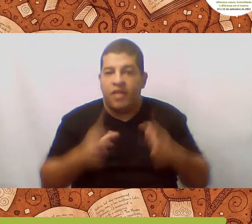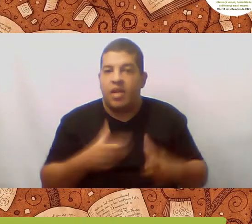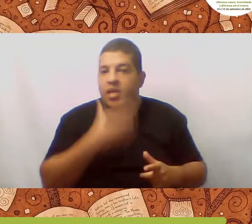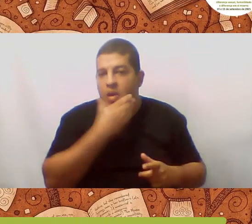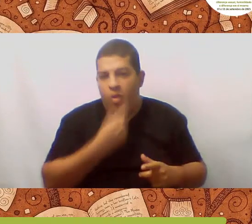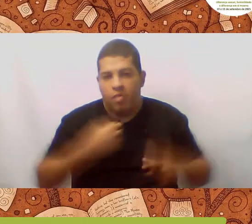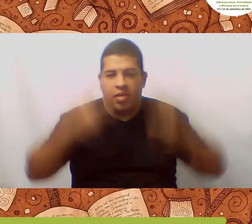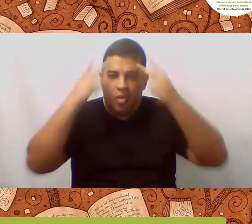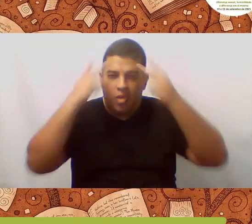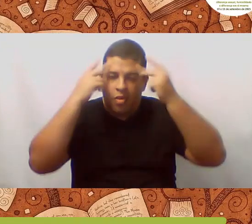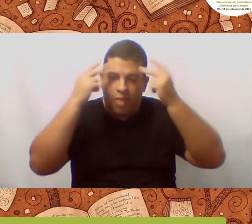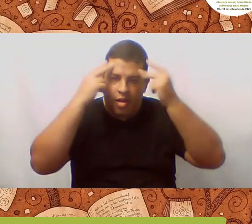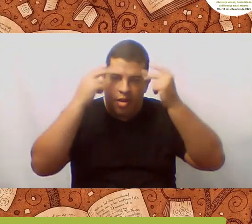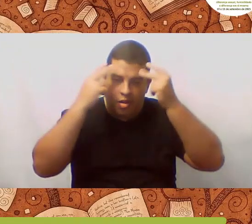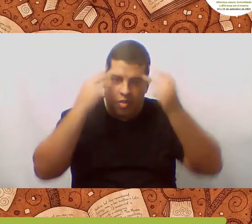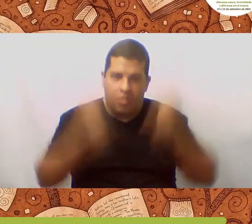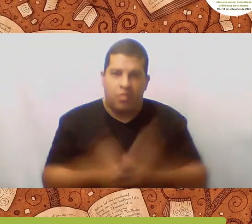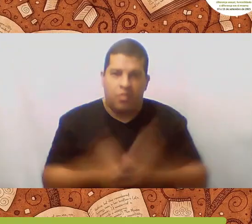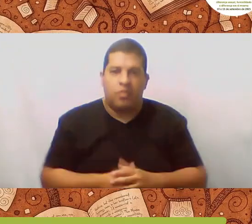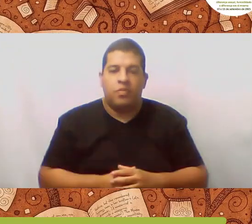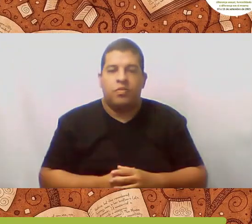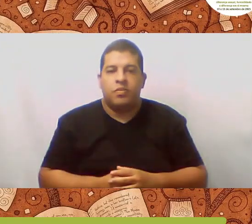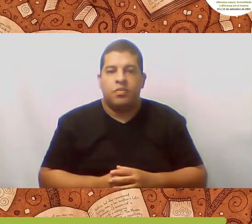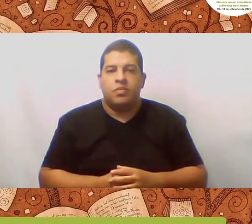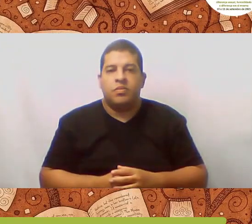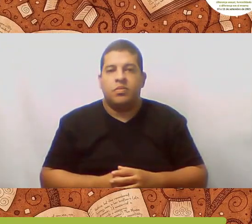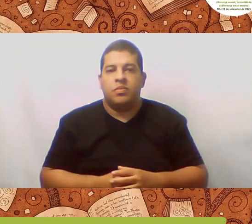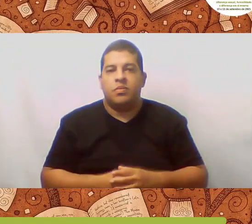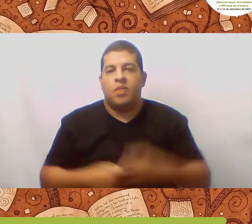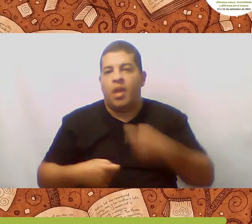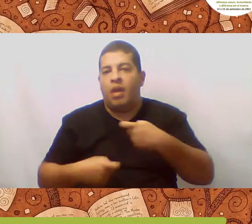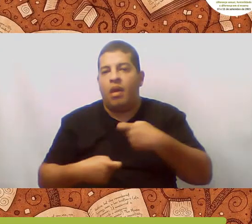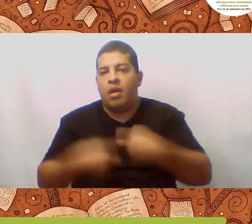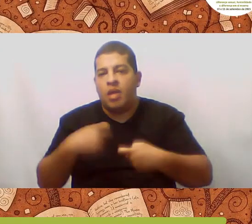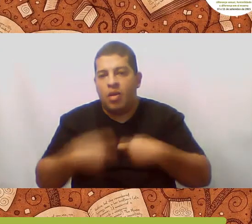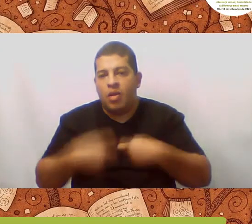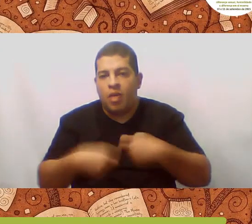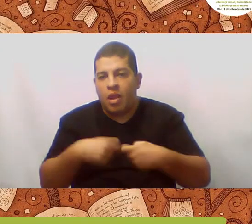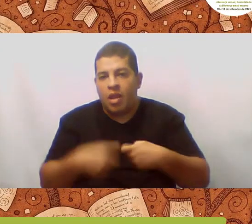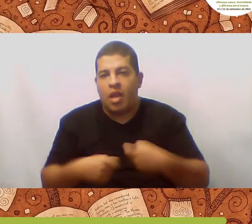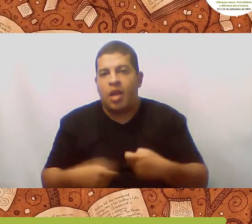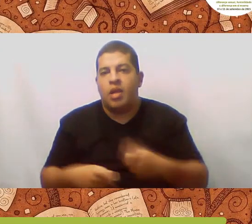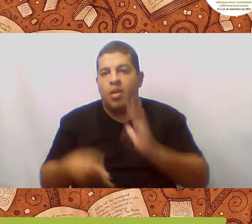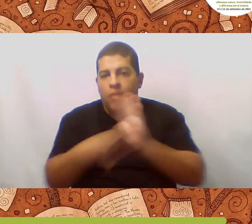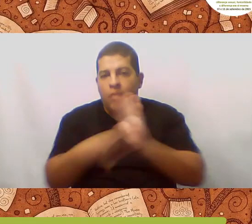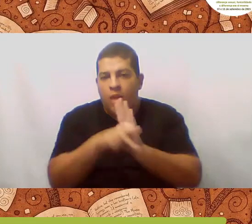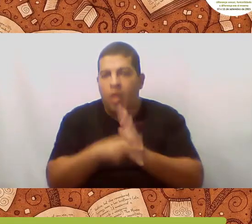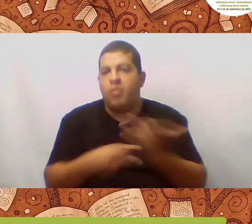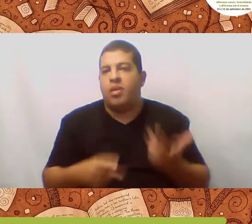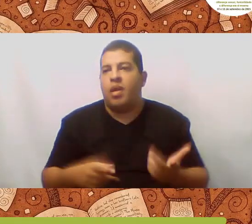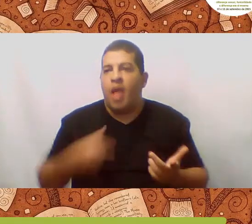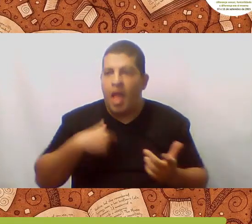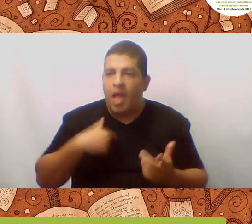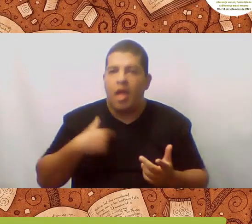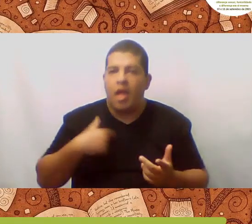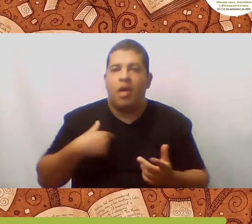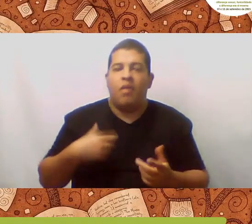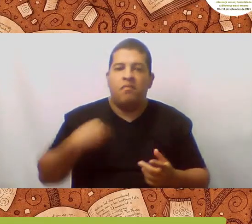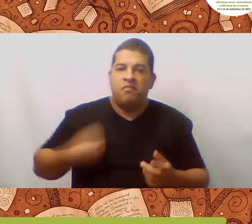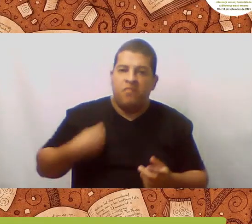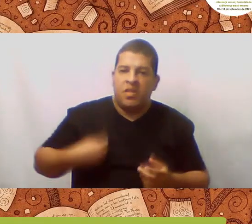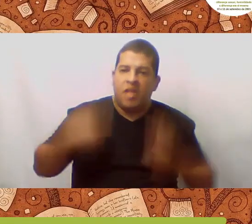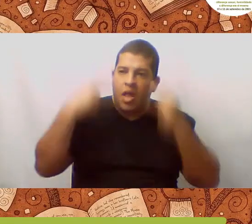do ponto de vista sexual, deles poderem agir à luz do dia e não na calada da noite para